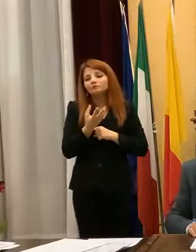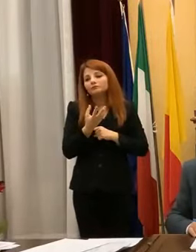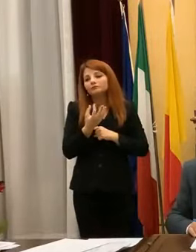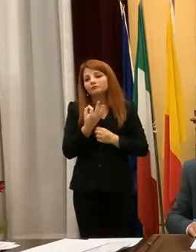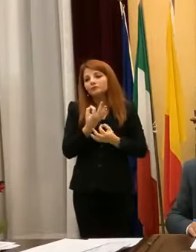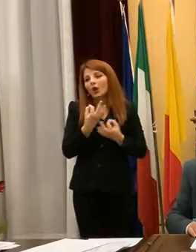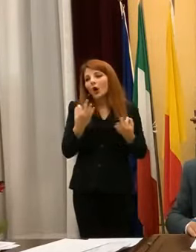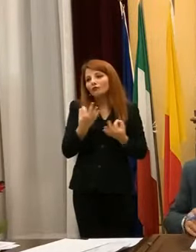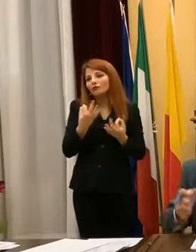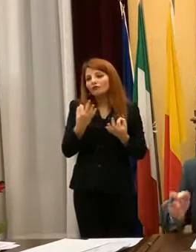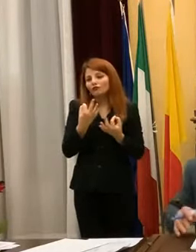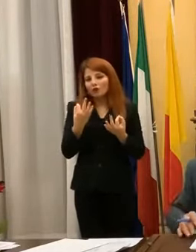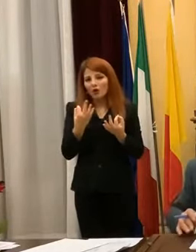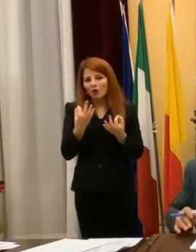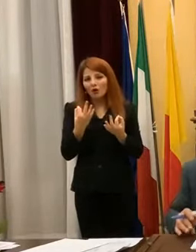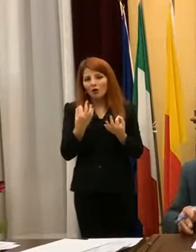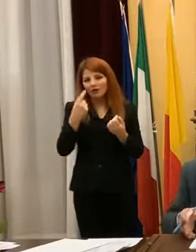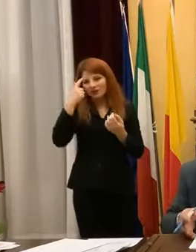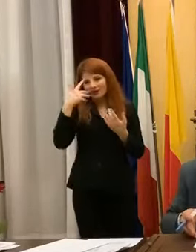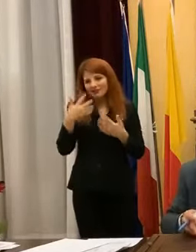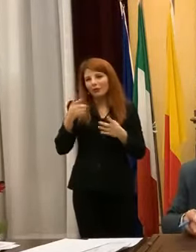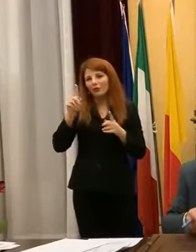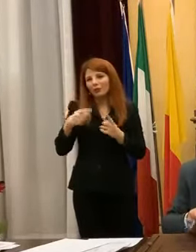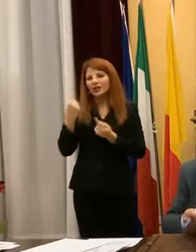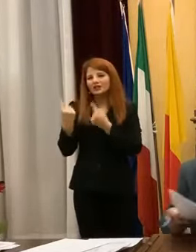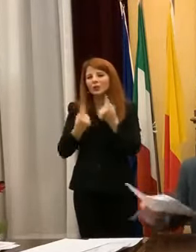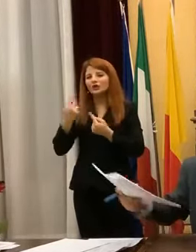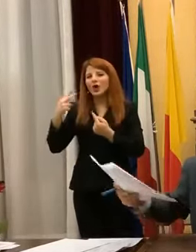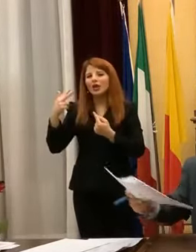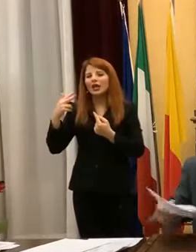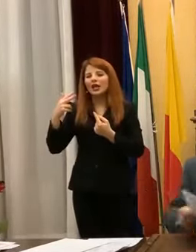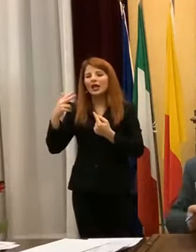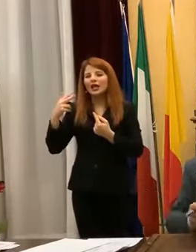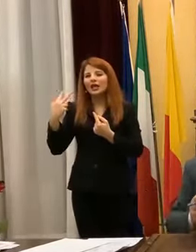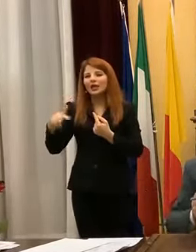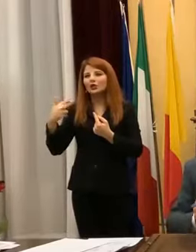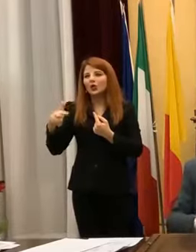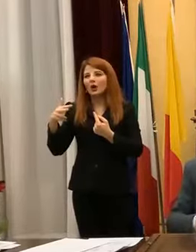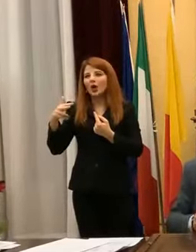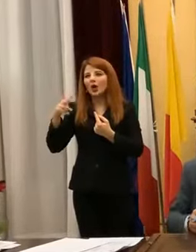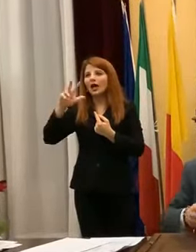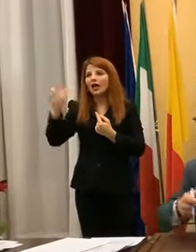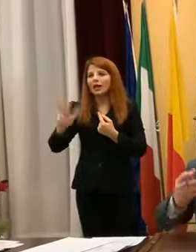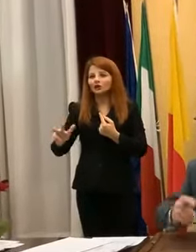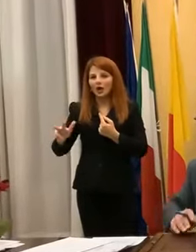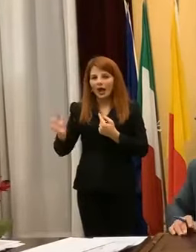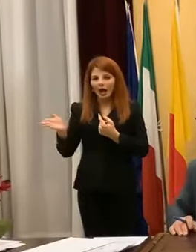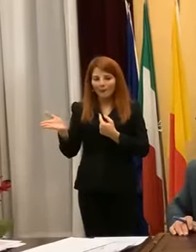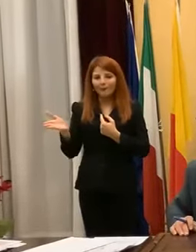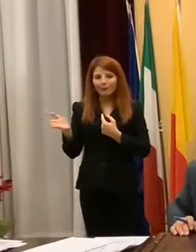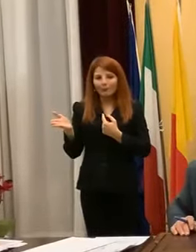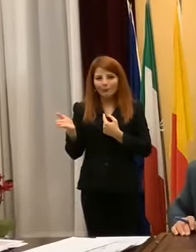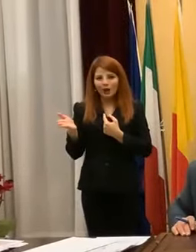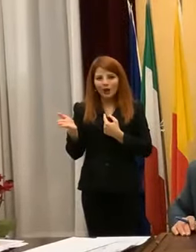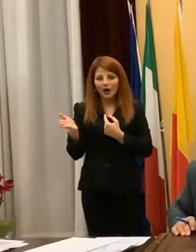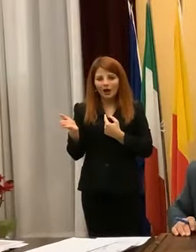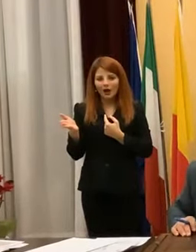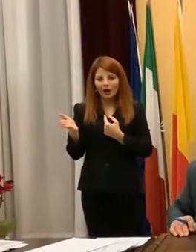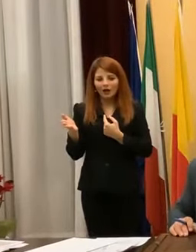aperta, a Reggio Calabria, e non so se si è sentito leso per altre cose. E quindi lì,